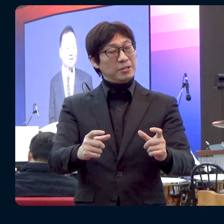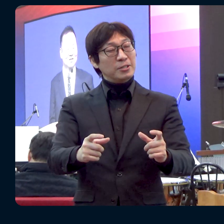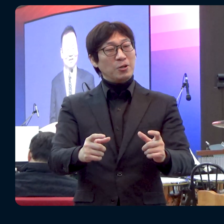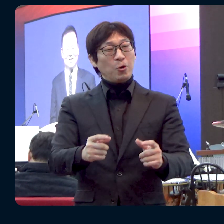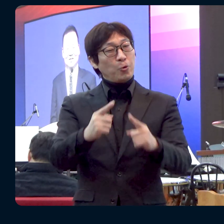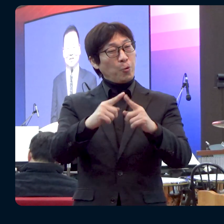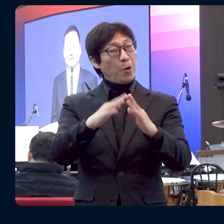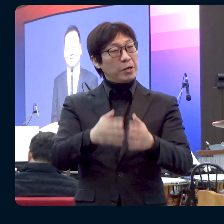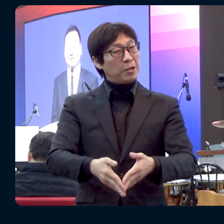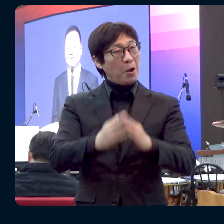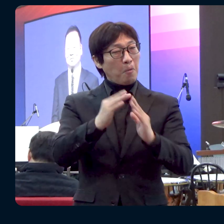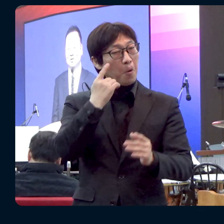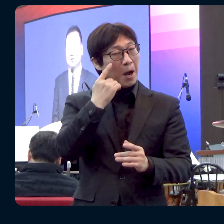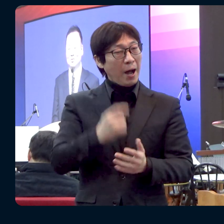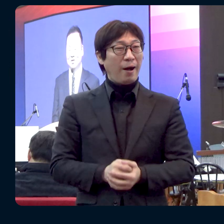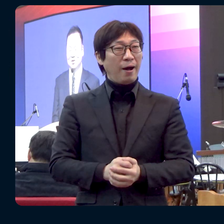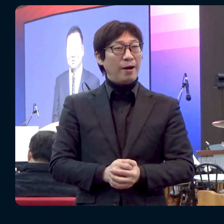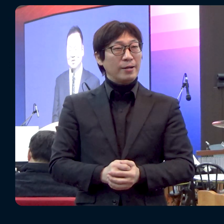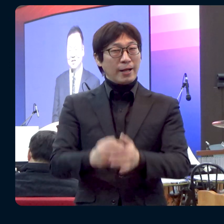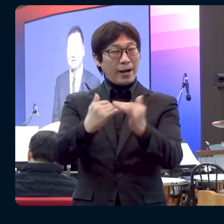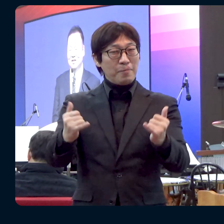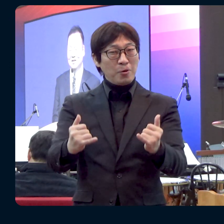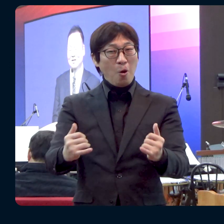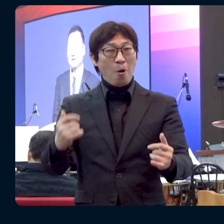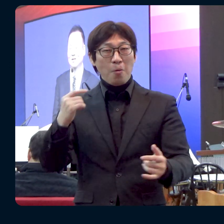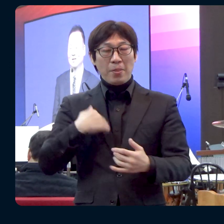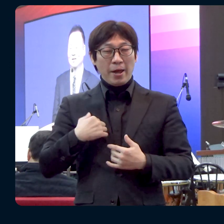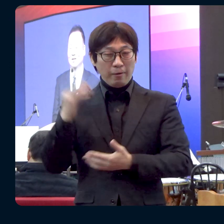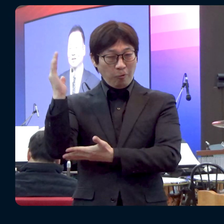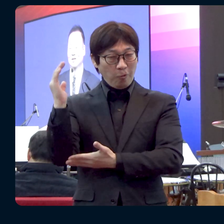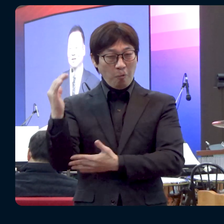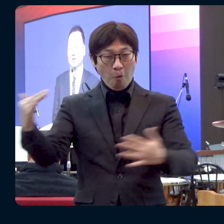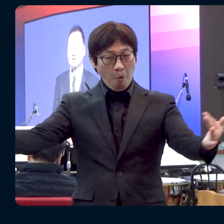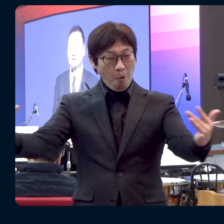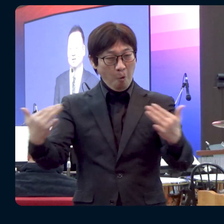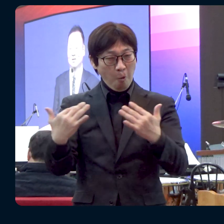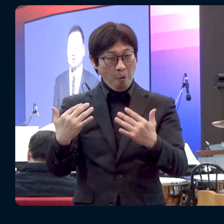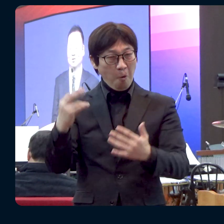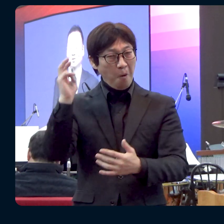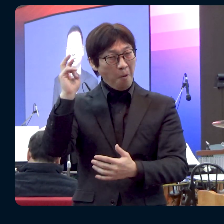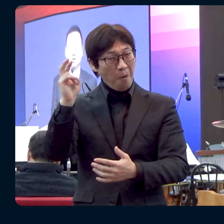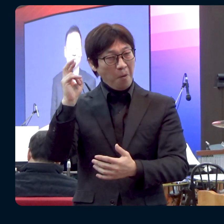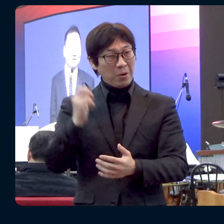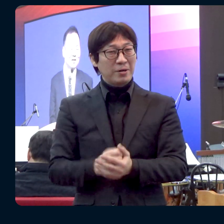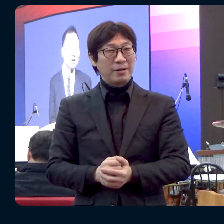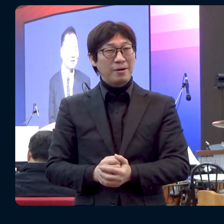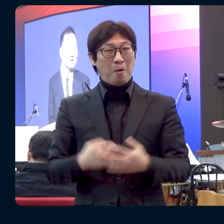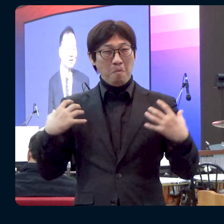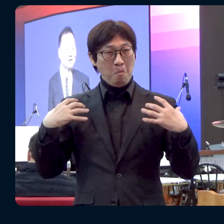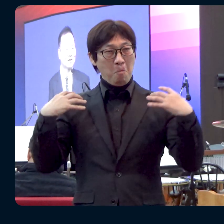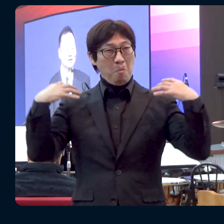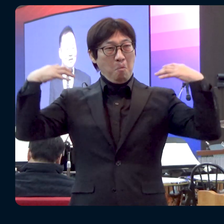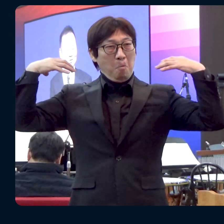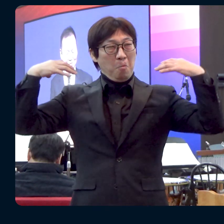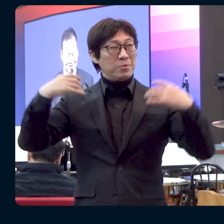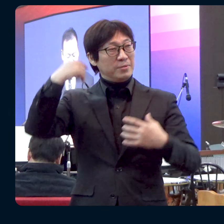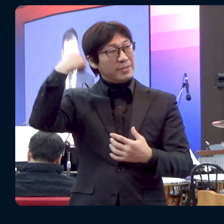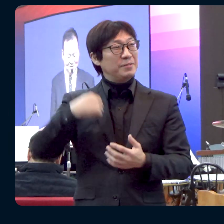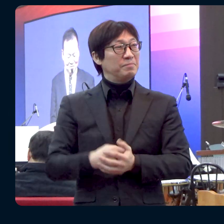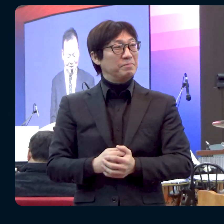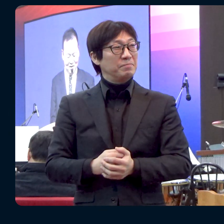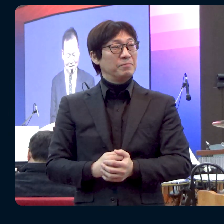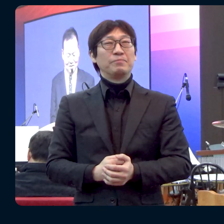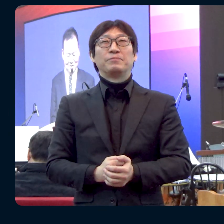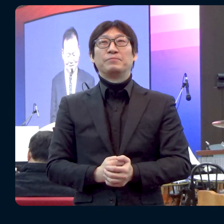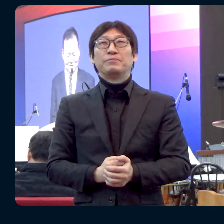하면 사람들이 구름대처럼 오지 않을까? 이런 어처구니 없는 생각을 할 수도 있을